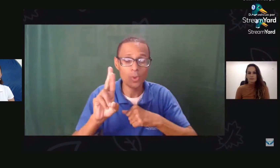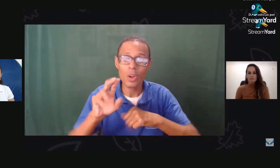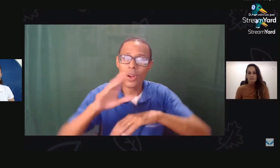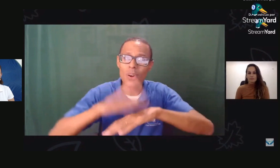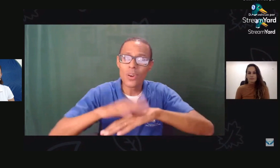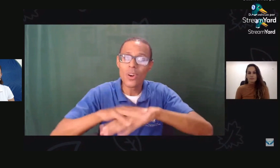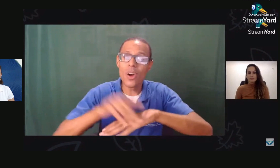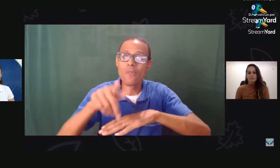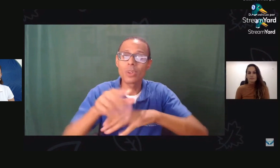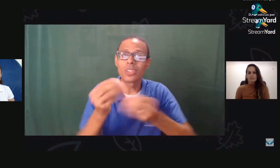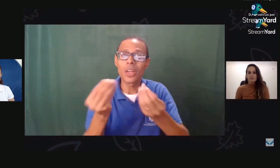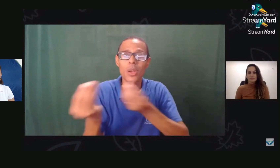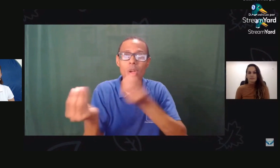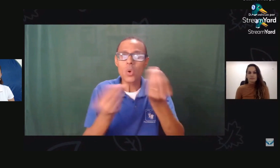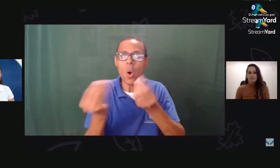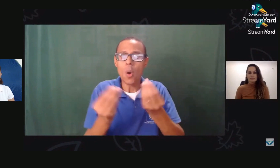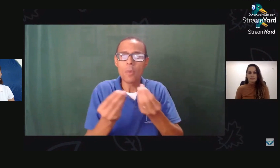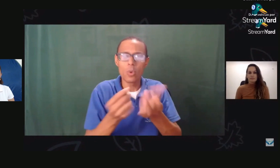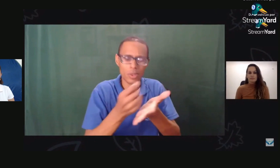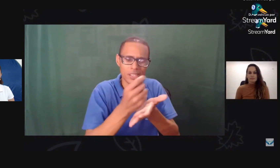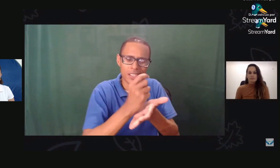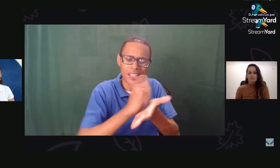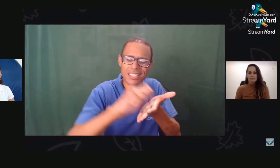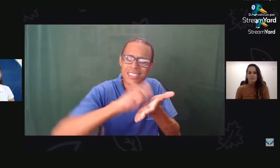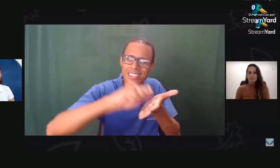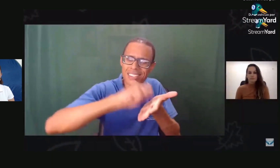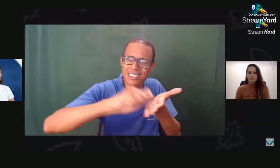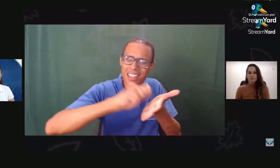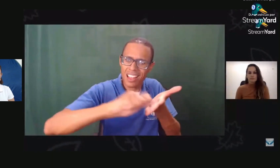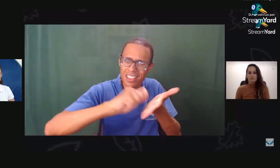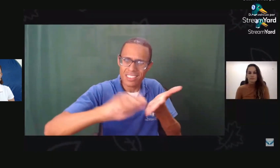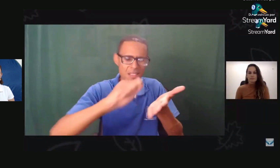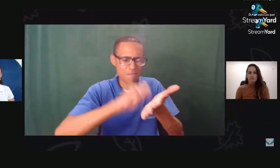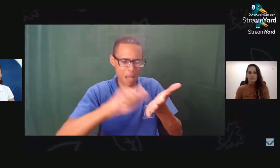Você doutora, como que foi, então,